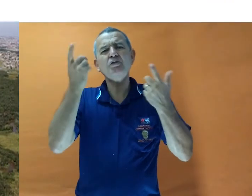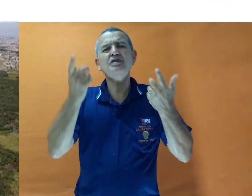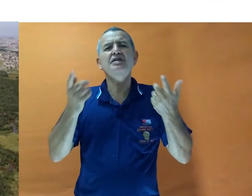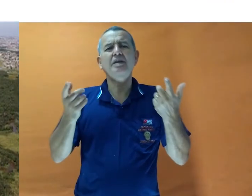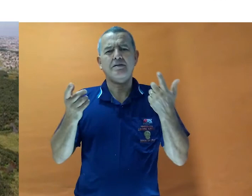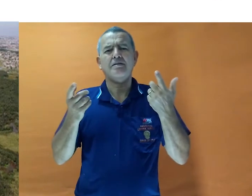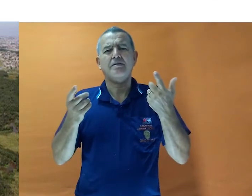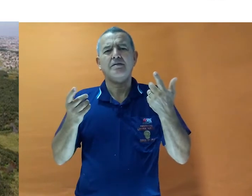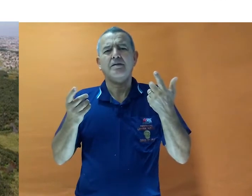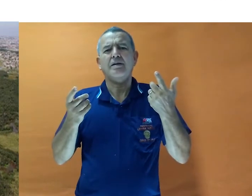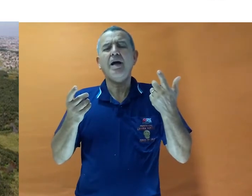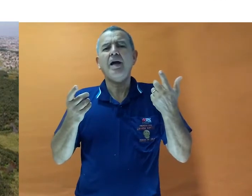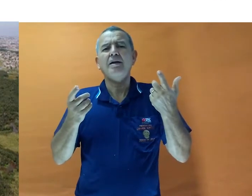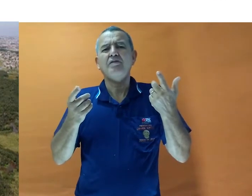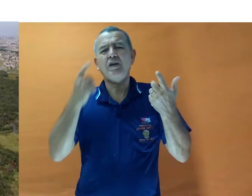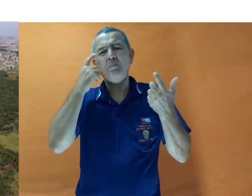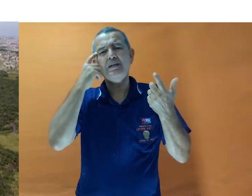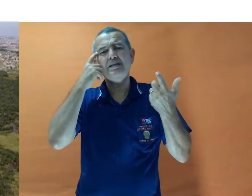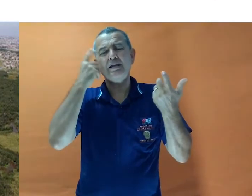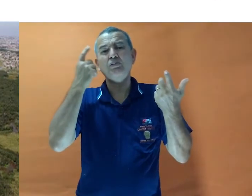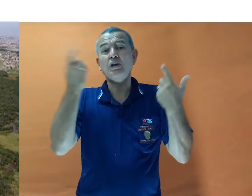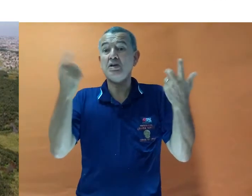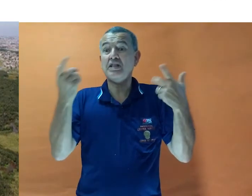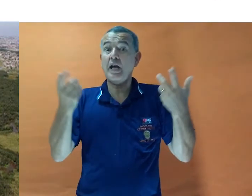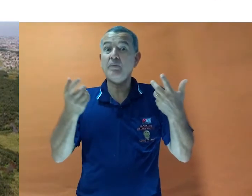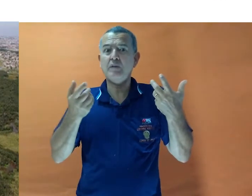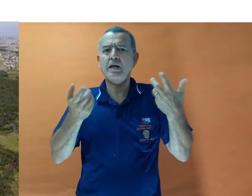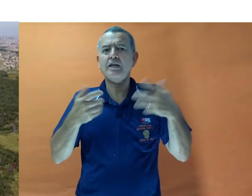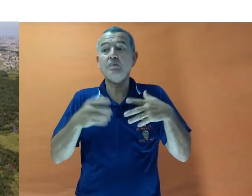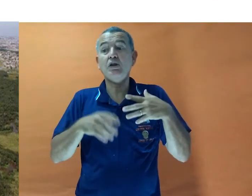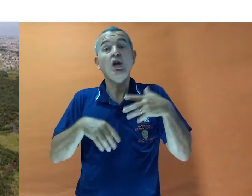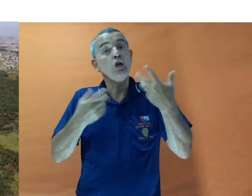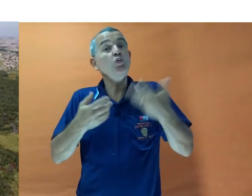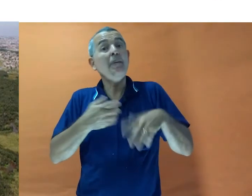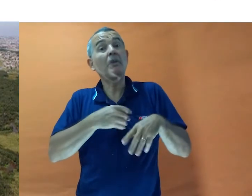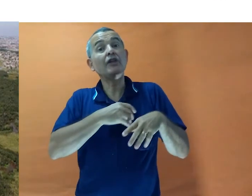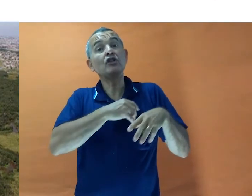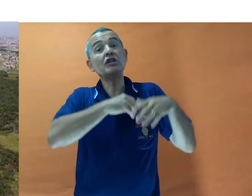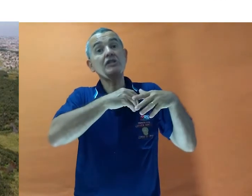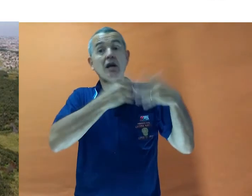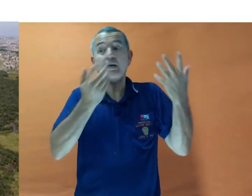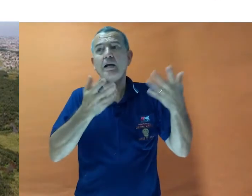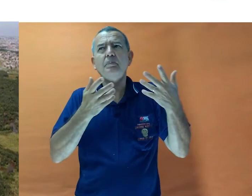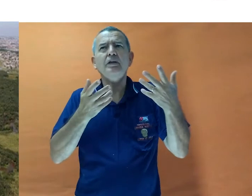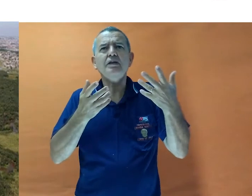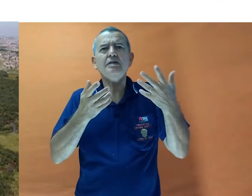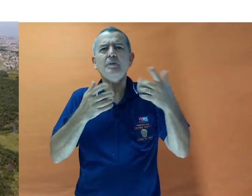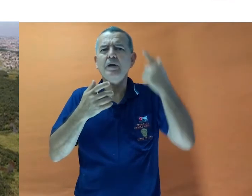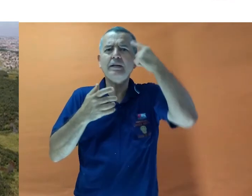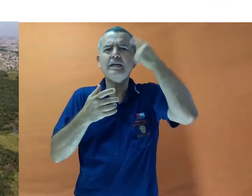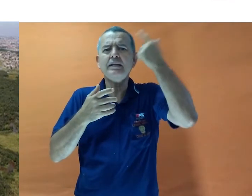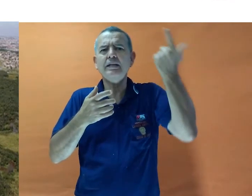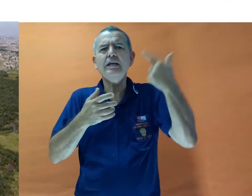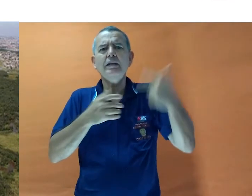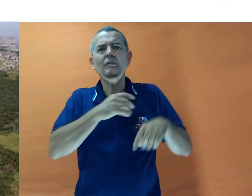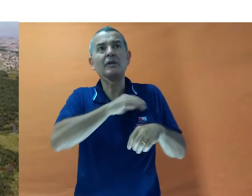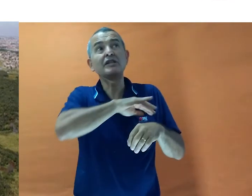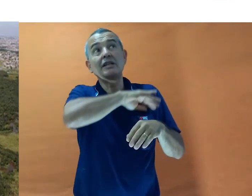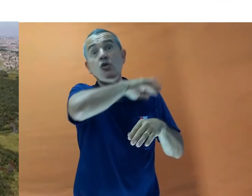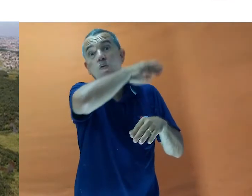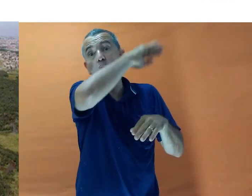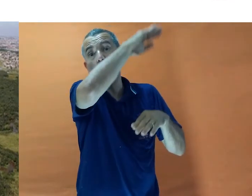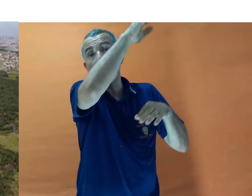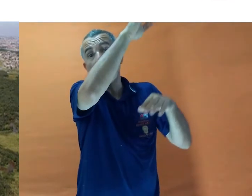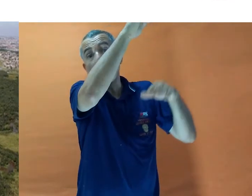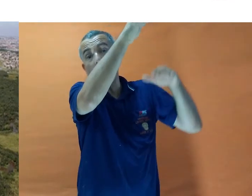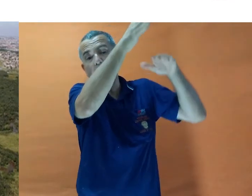imagine você, né? Fique pensando aí, o intérprete imediatamente. Numa planície, planície, primeiro tem que entender que planície tem que